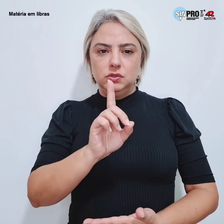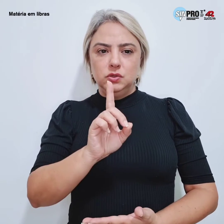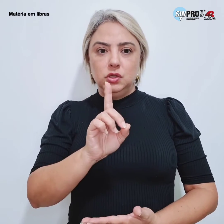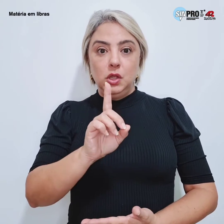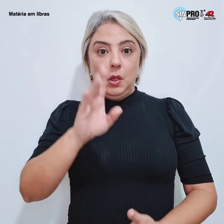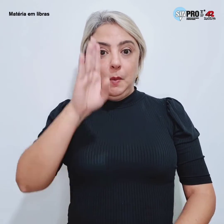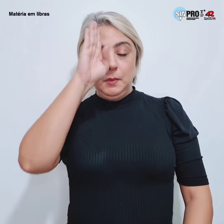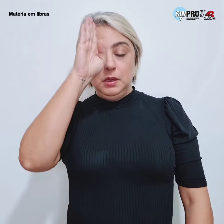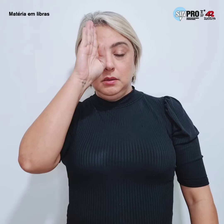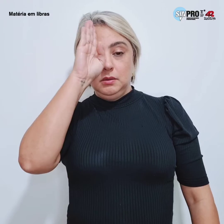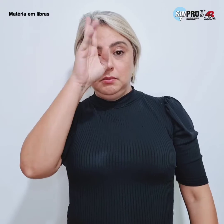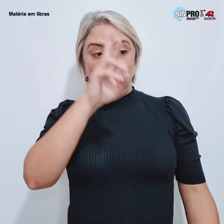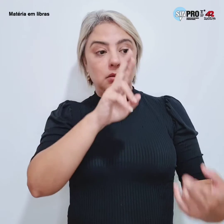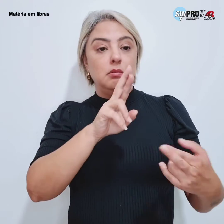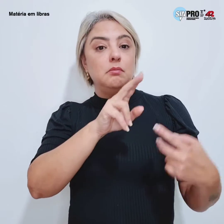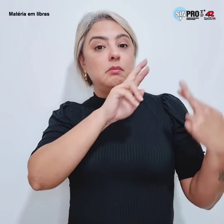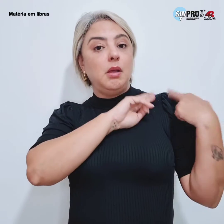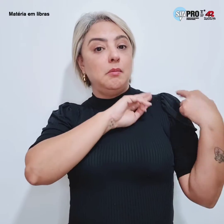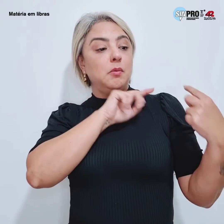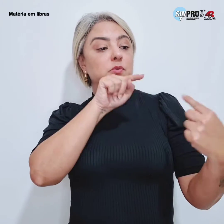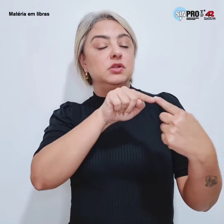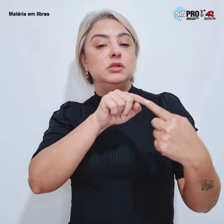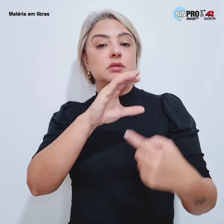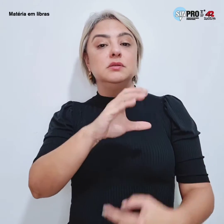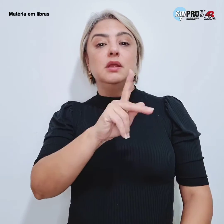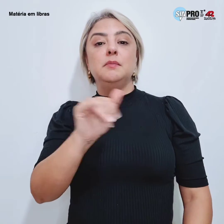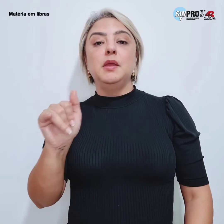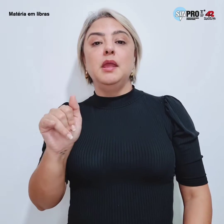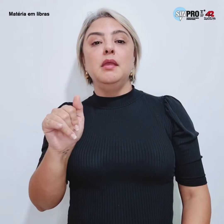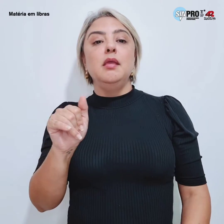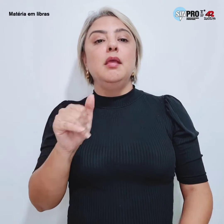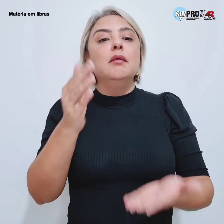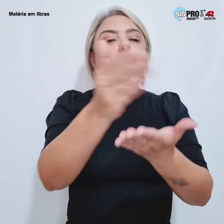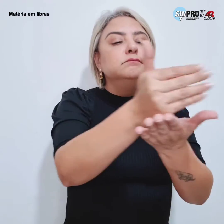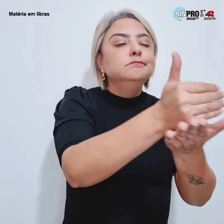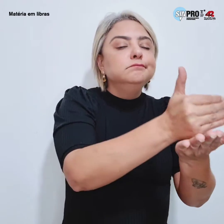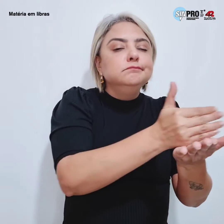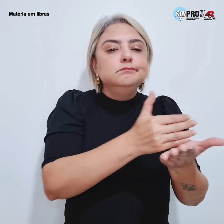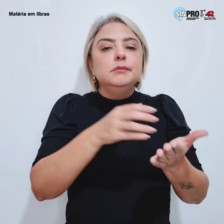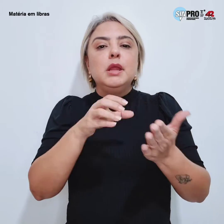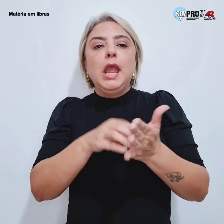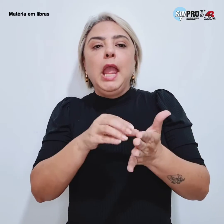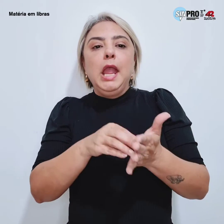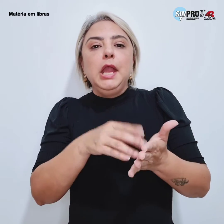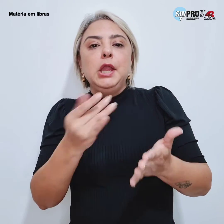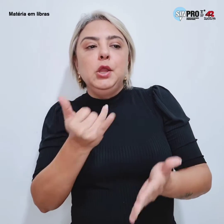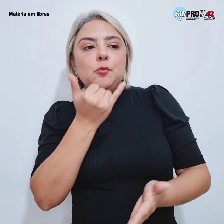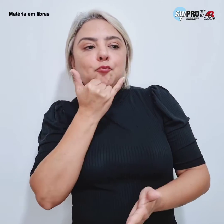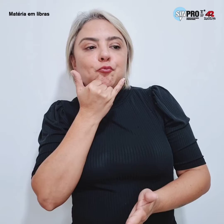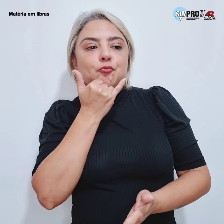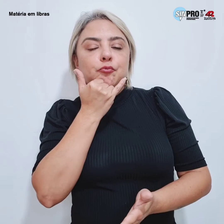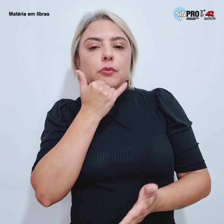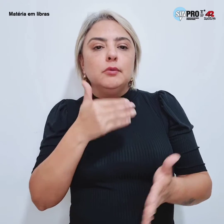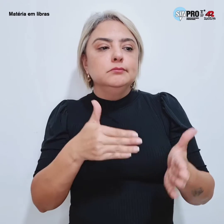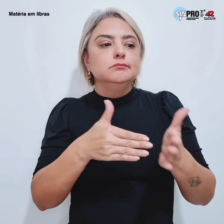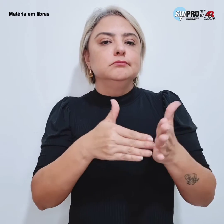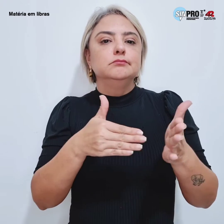da CPI seja levantar dados que justifiquem o impedimento de